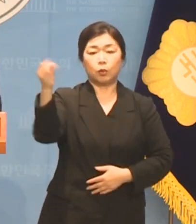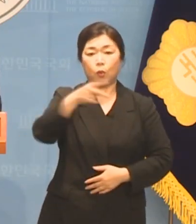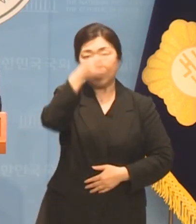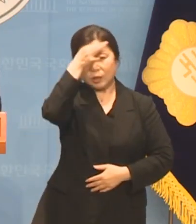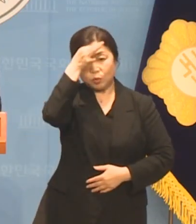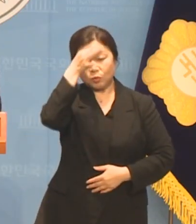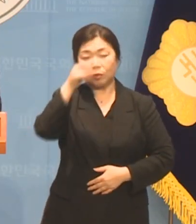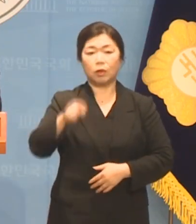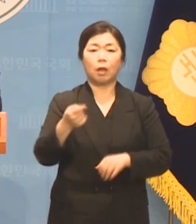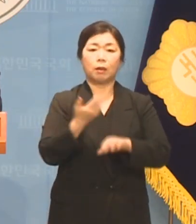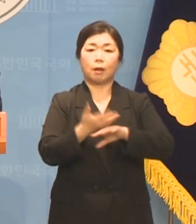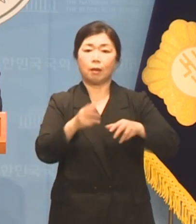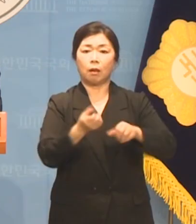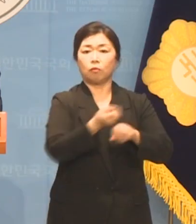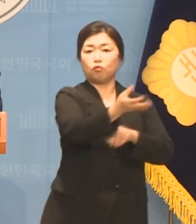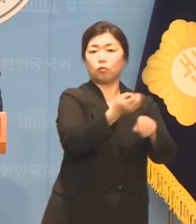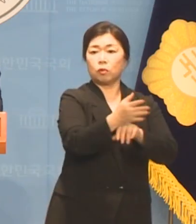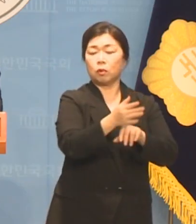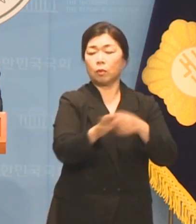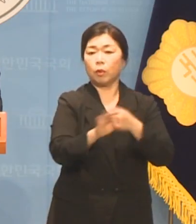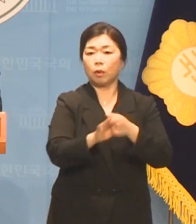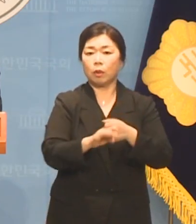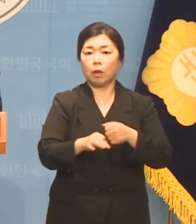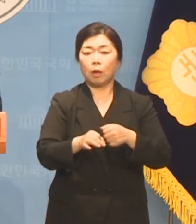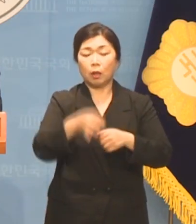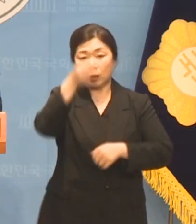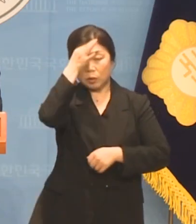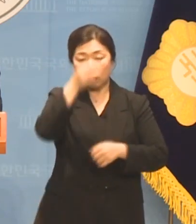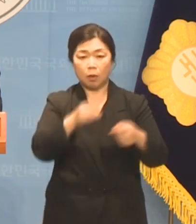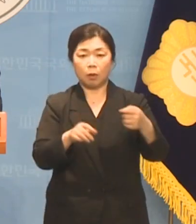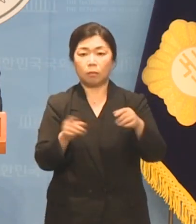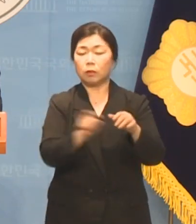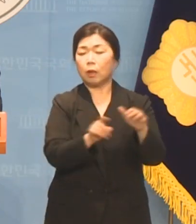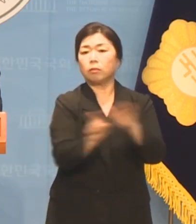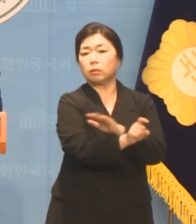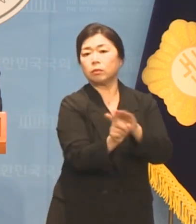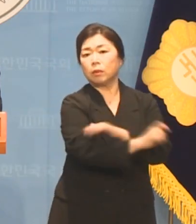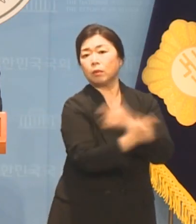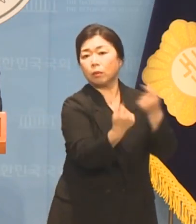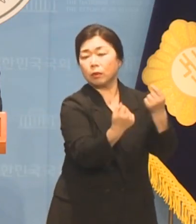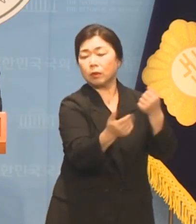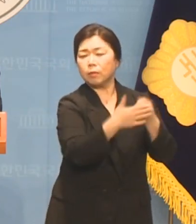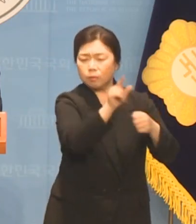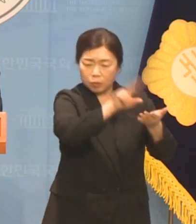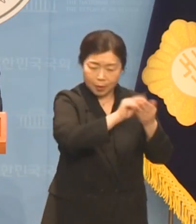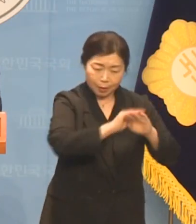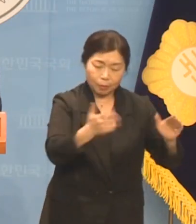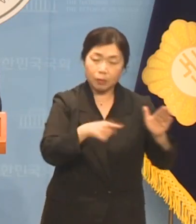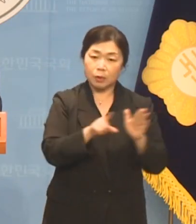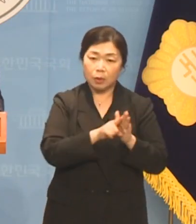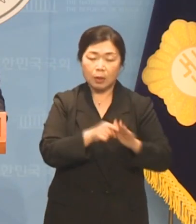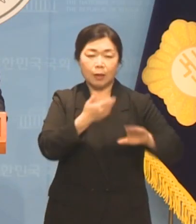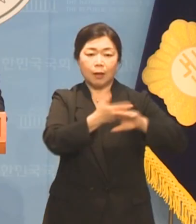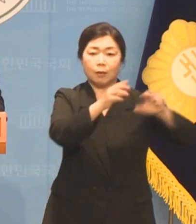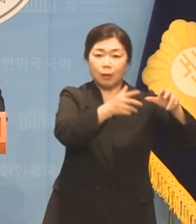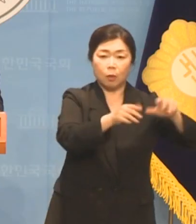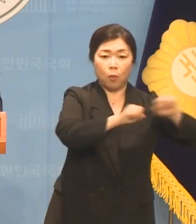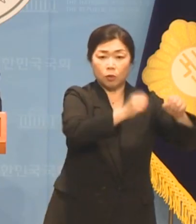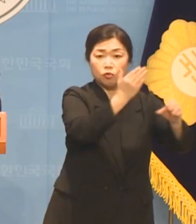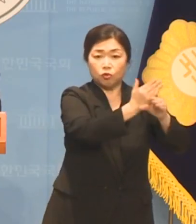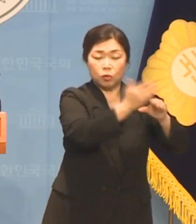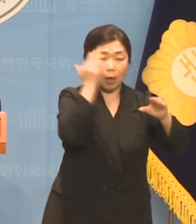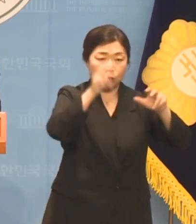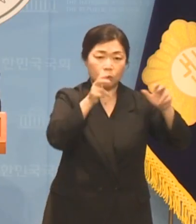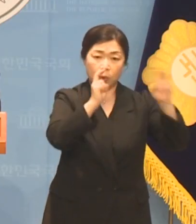생산 기반의 해외 유출로 이어질 수 있는 아주 중대한 문제입니다. 이에 대응하기 위해 해외에서 활동 중인